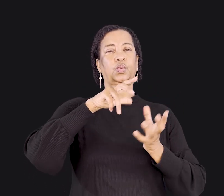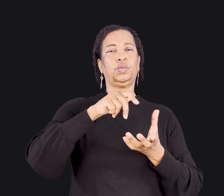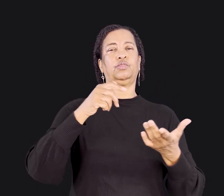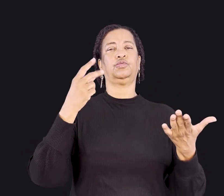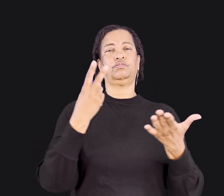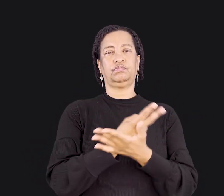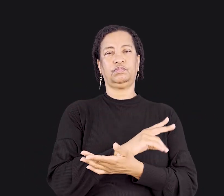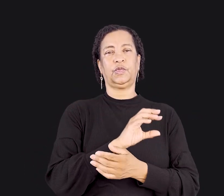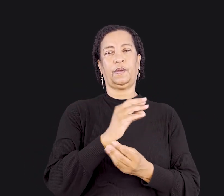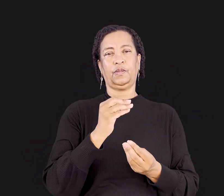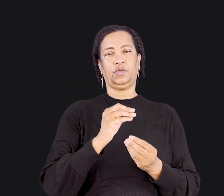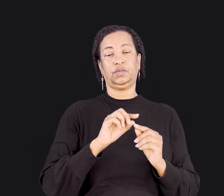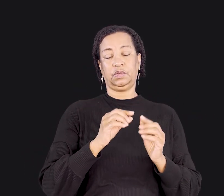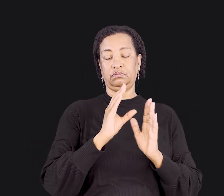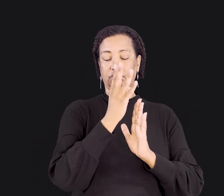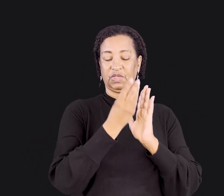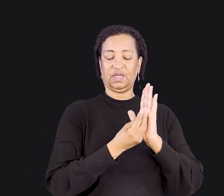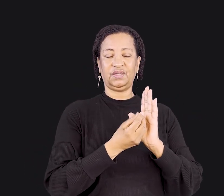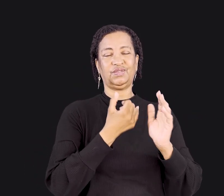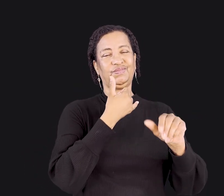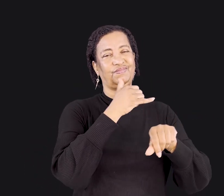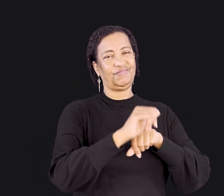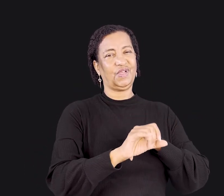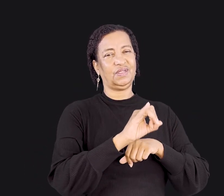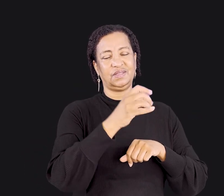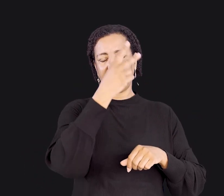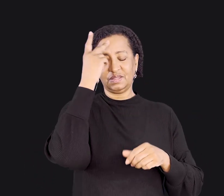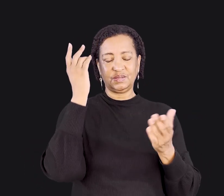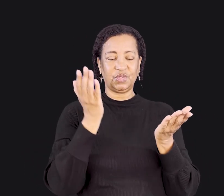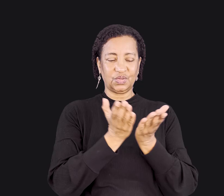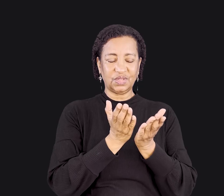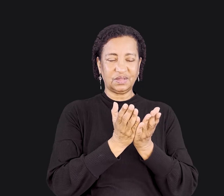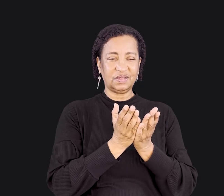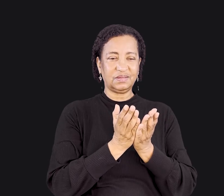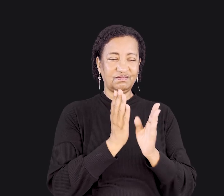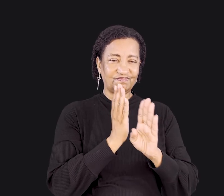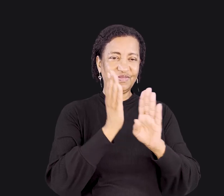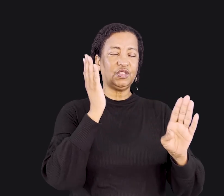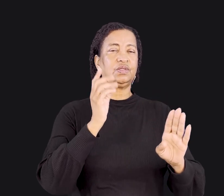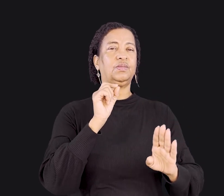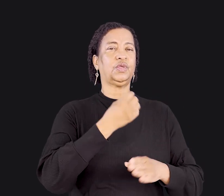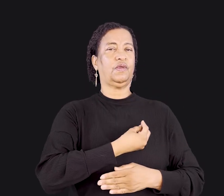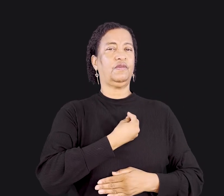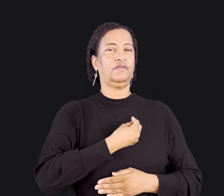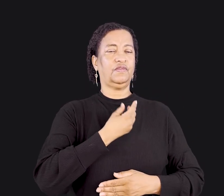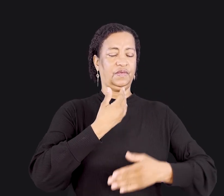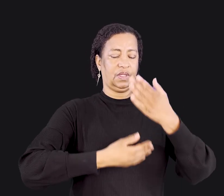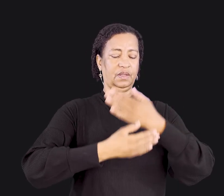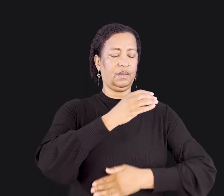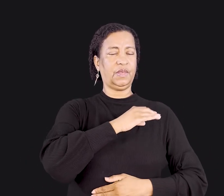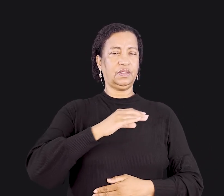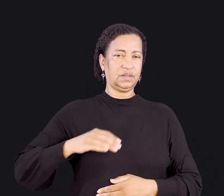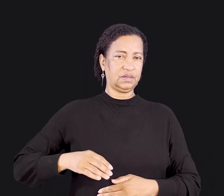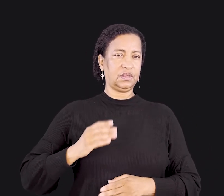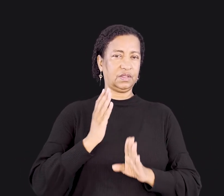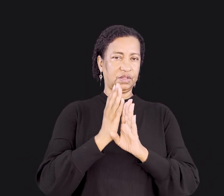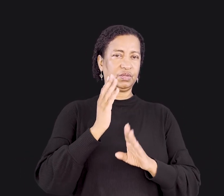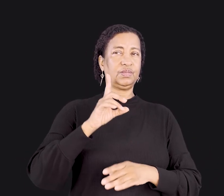igreja tem falhado. Se os crentes descobrirem o que é viver em Cristo, também descobrirão que Deus tem um coração cheio de compaixão